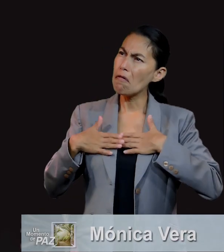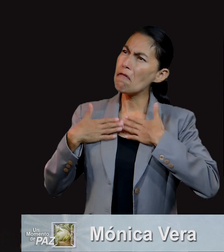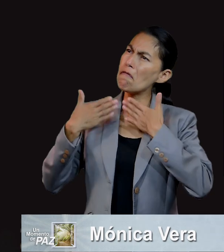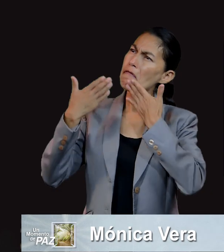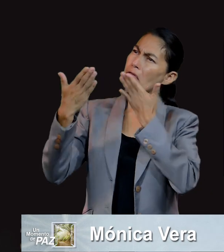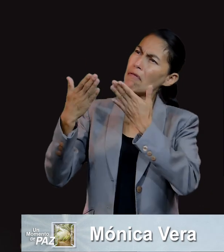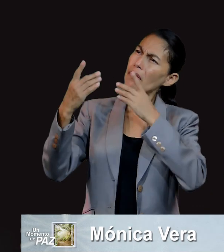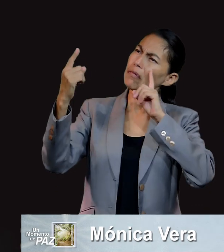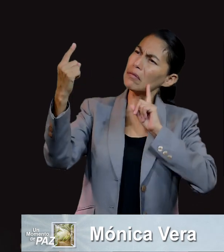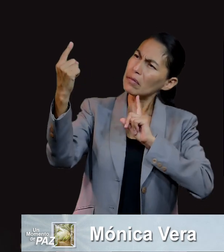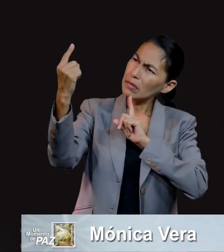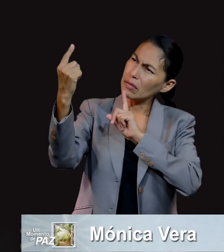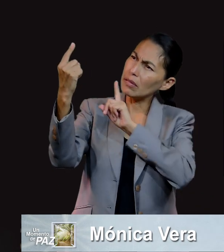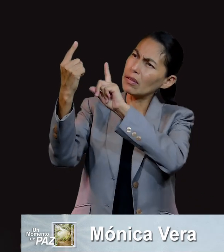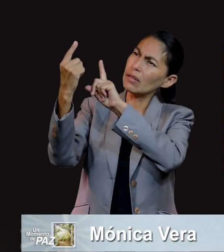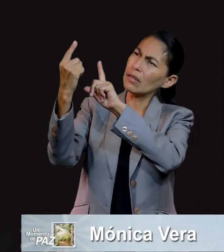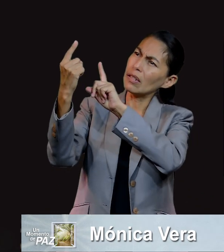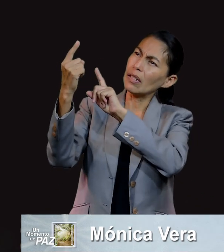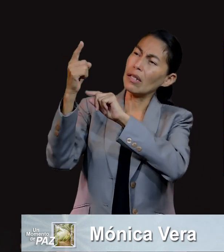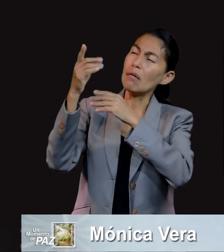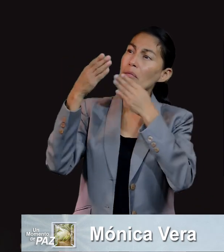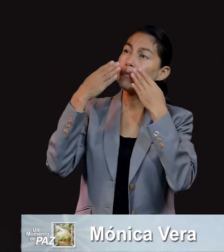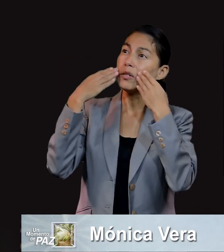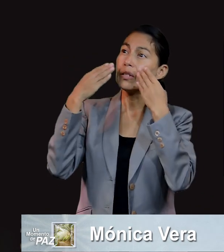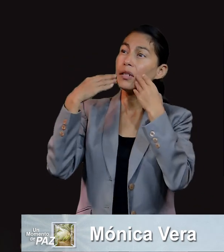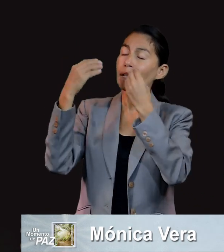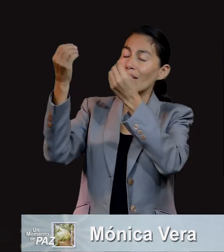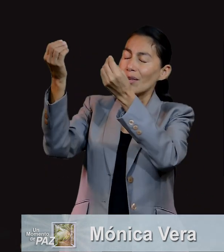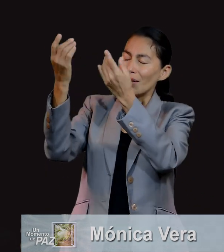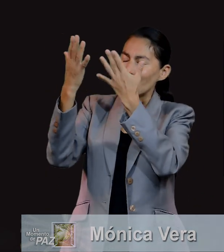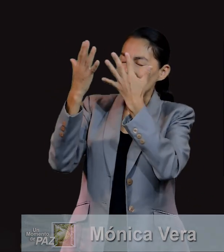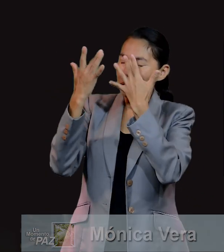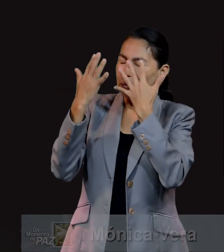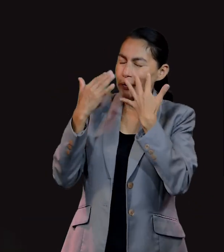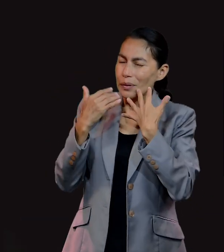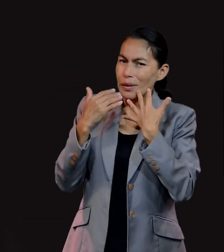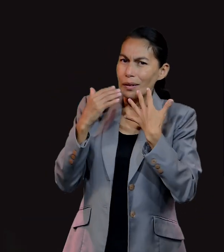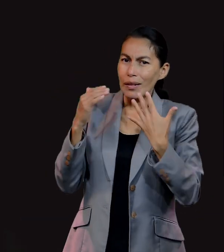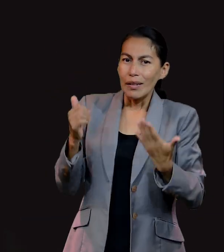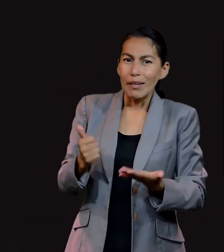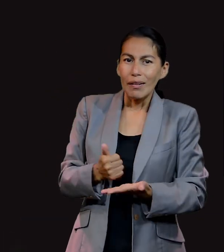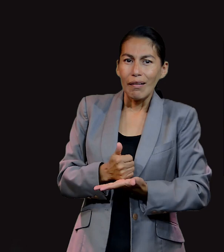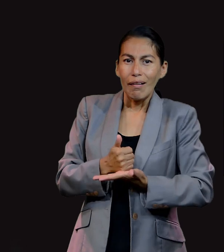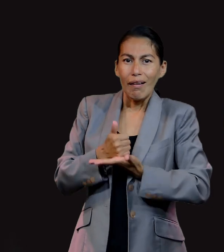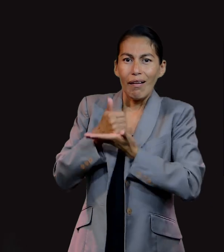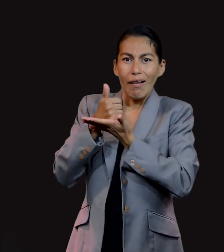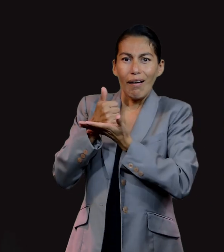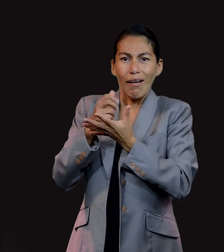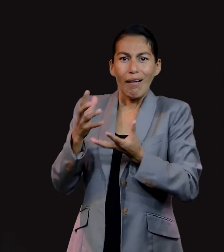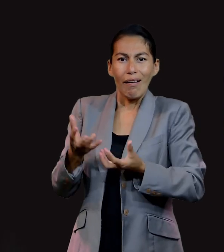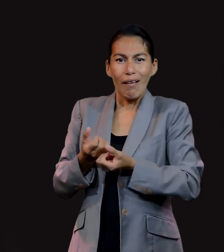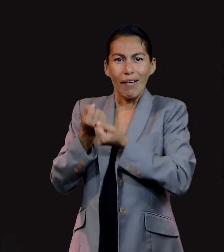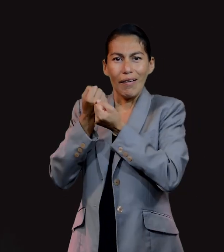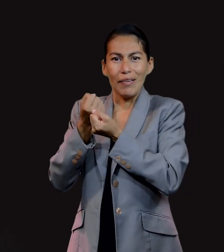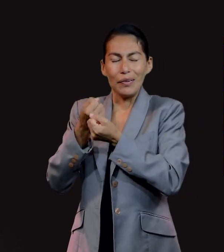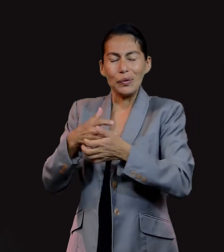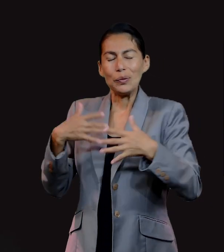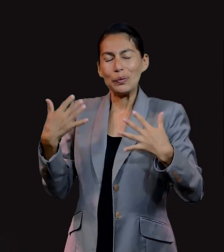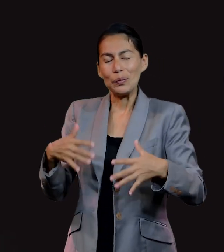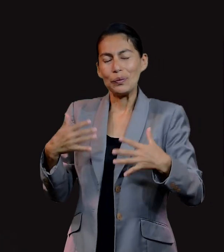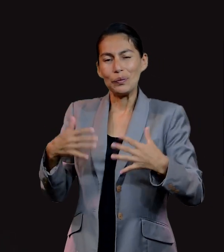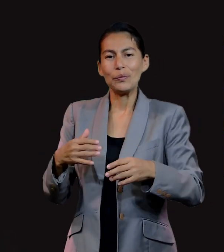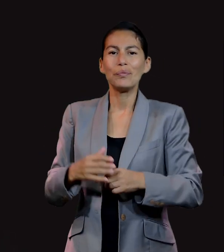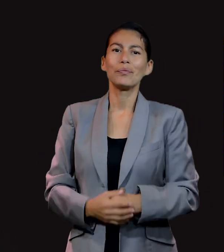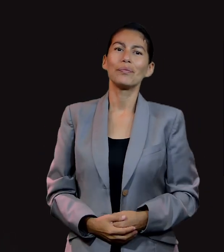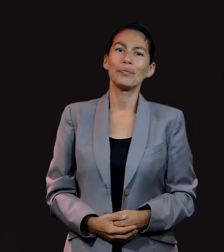trono de la gracia de Dios, para alcanzar misericordia, para el oportuno socorro.